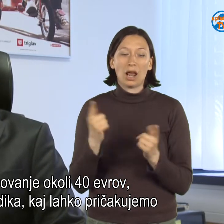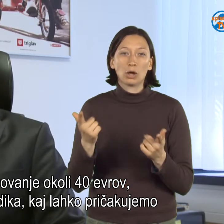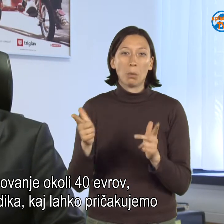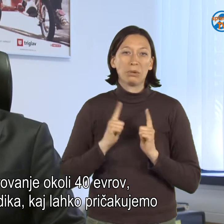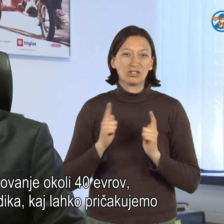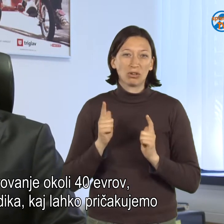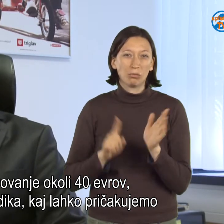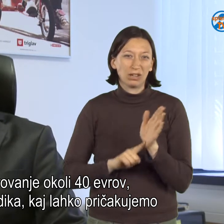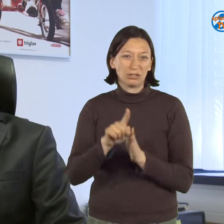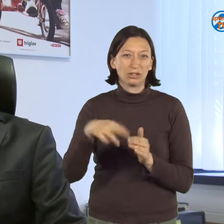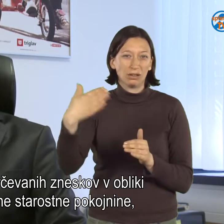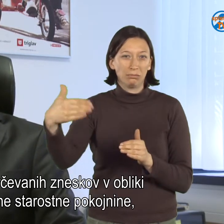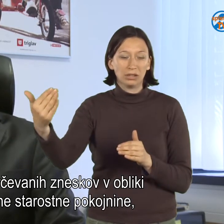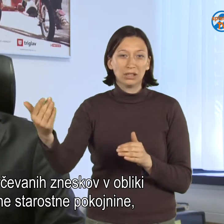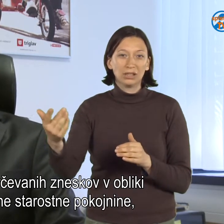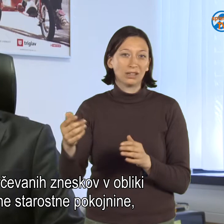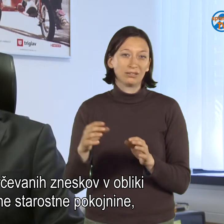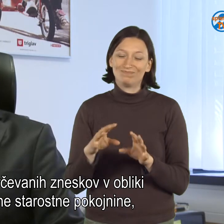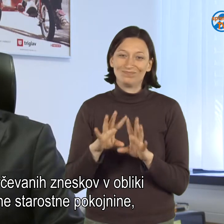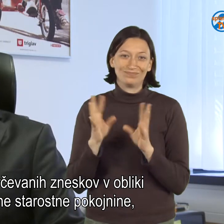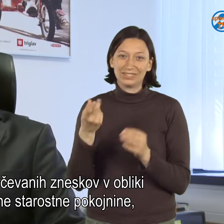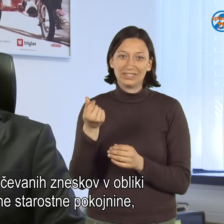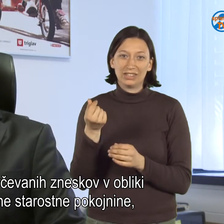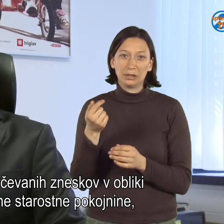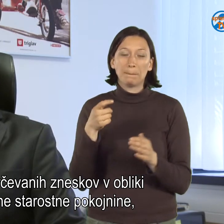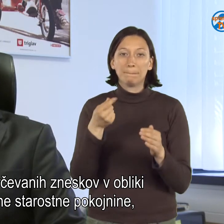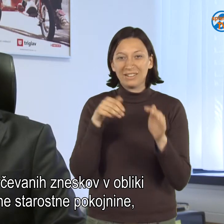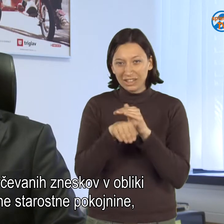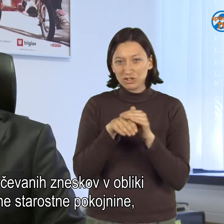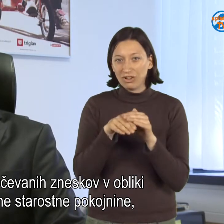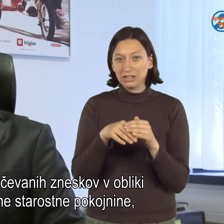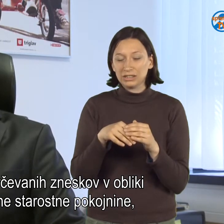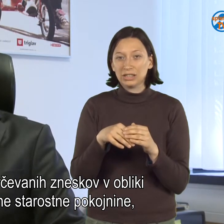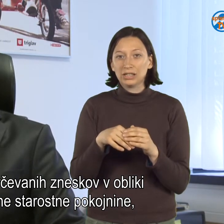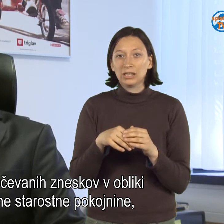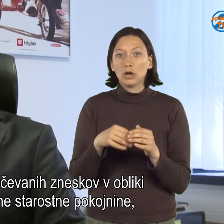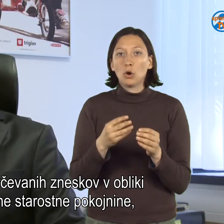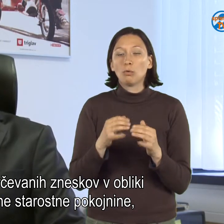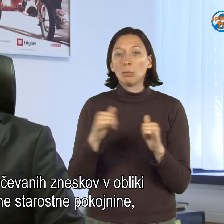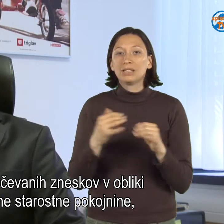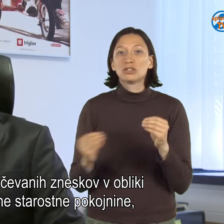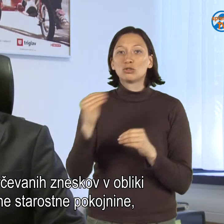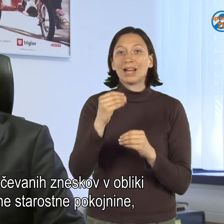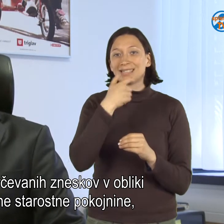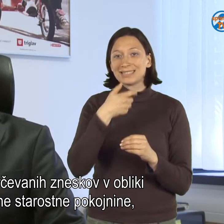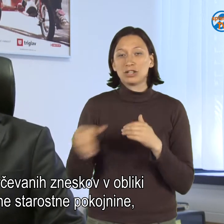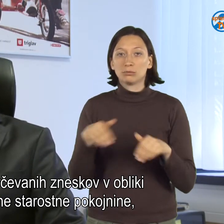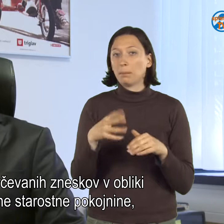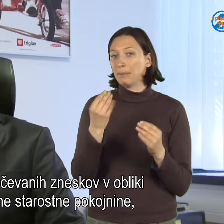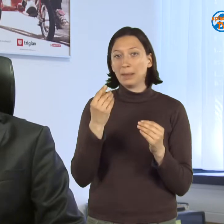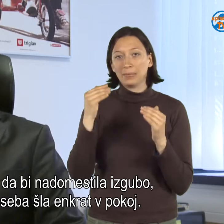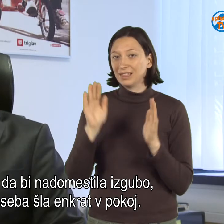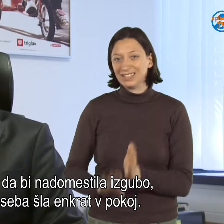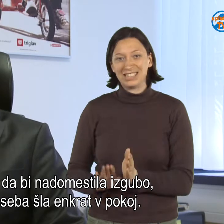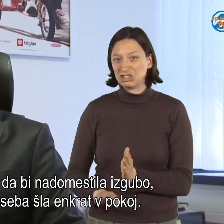lahko pričakujemo iz takih zneskov, iz privarčevanih zneskov v obliki dodatne starostne pokojnine,